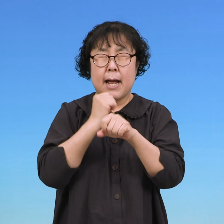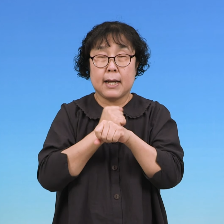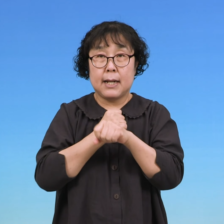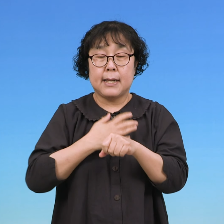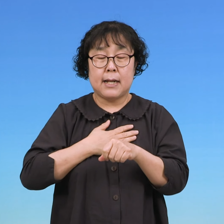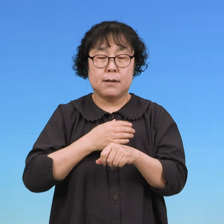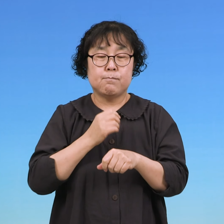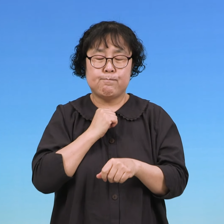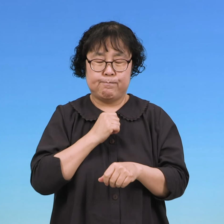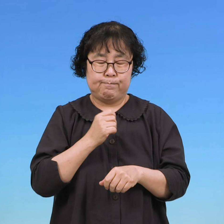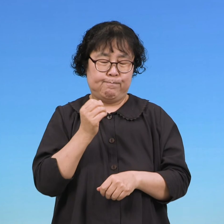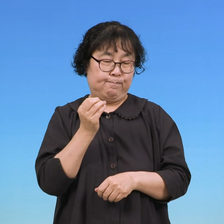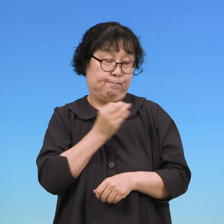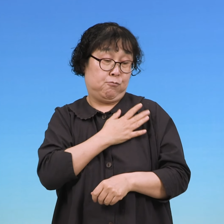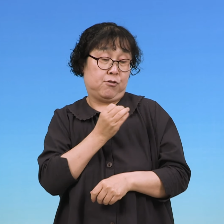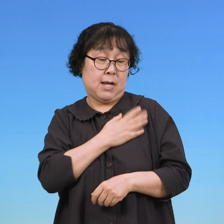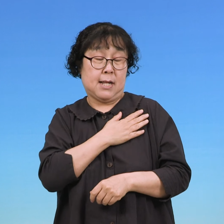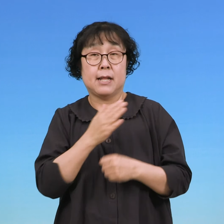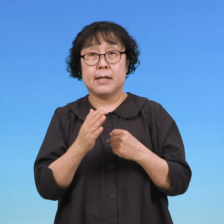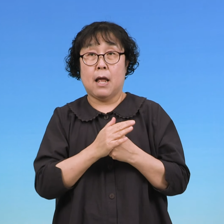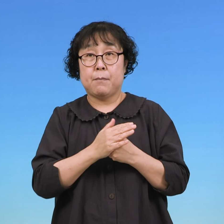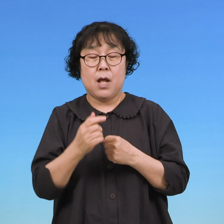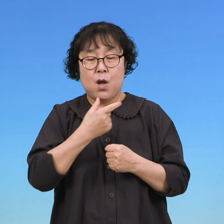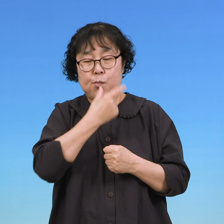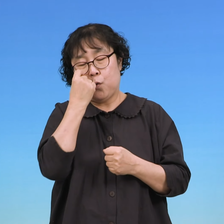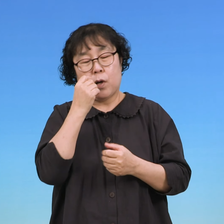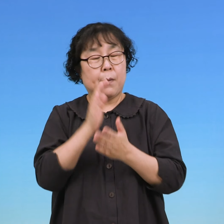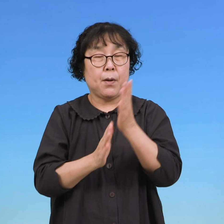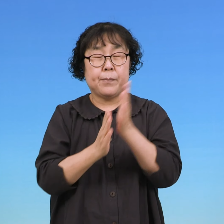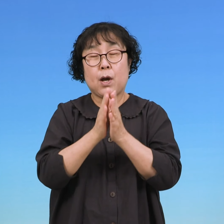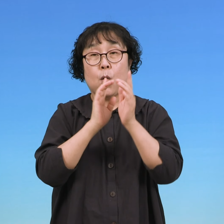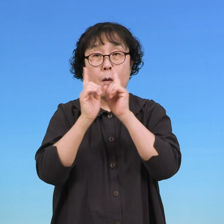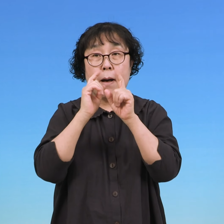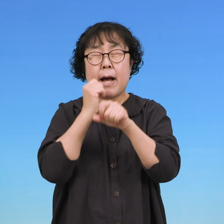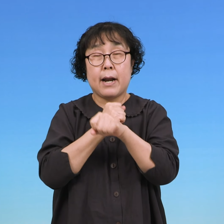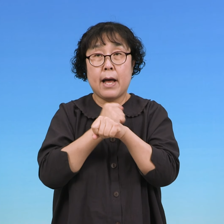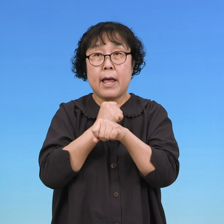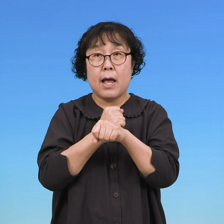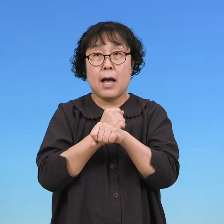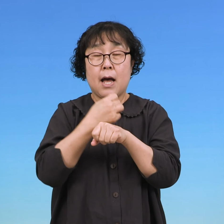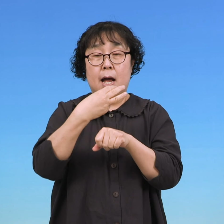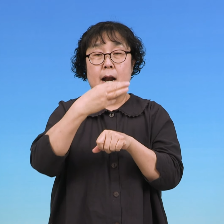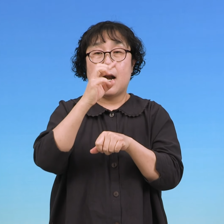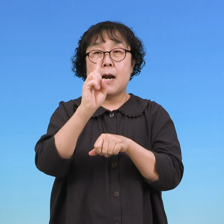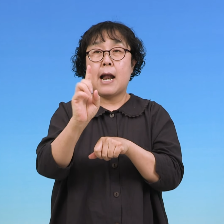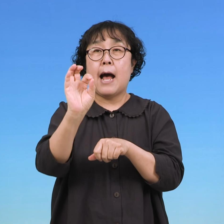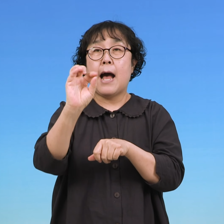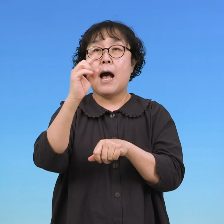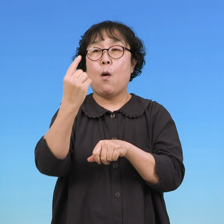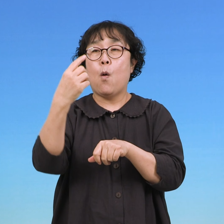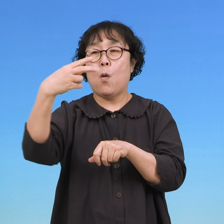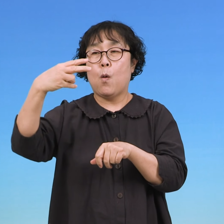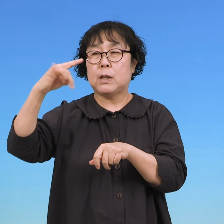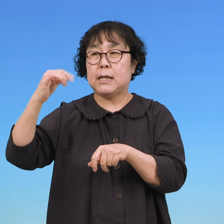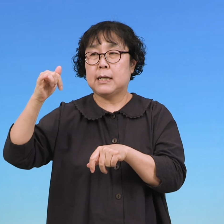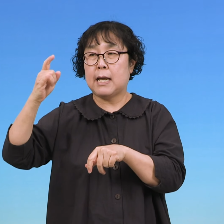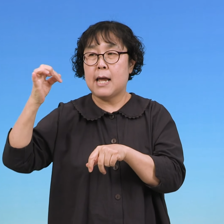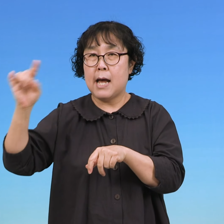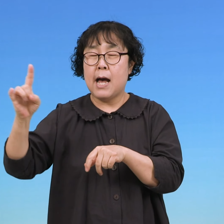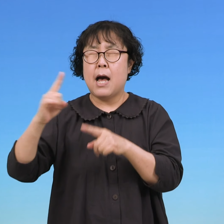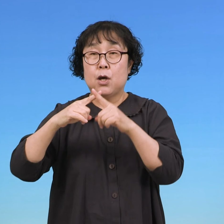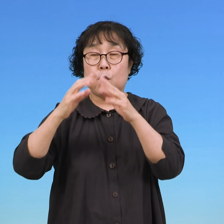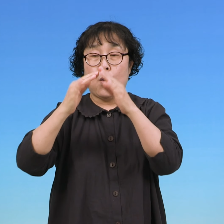너가 말하기를 나는 부자라 부유하여 부족한 것이 없다 하나 지금 이 라오디게아 교회 사람들이 다림줄이